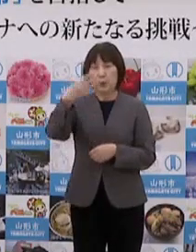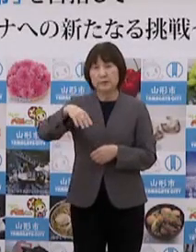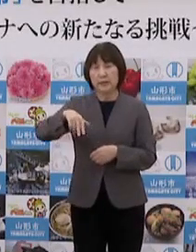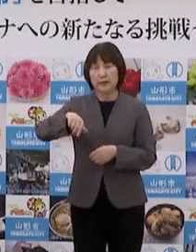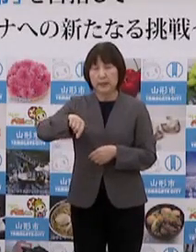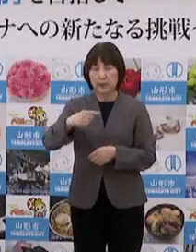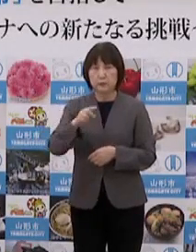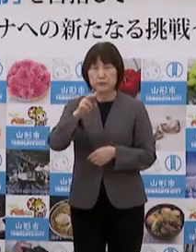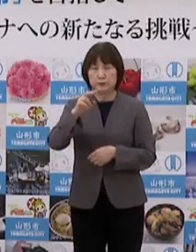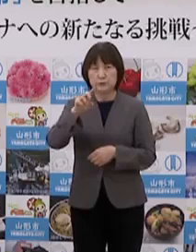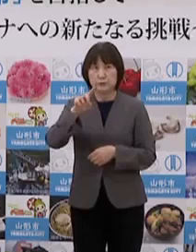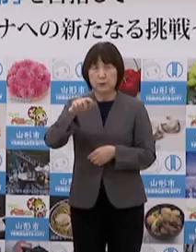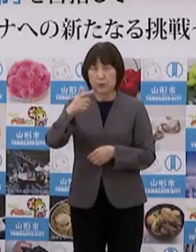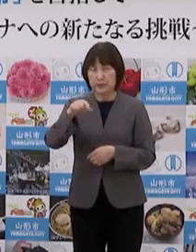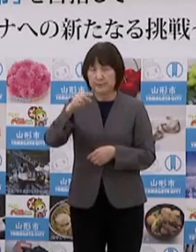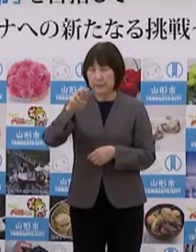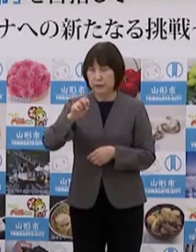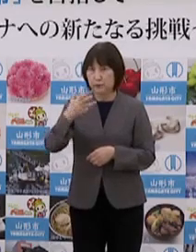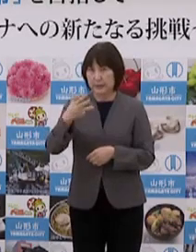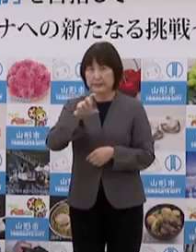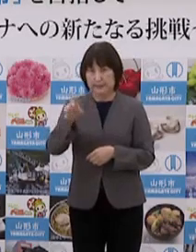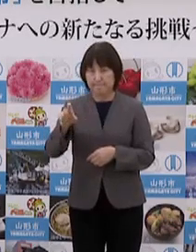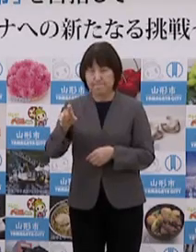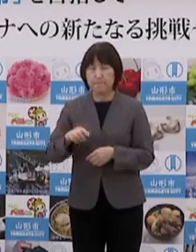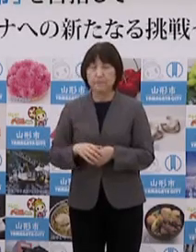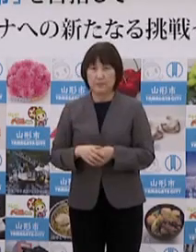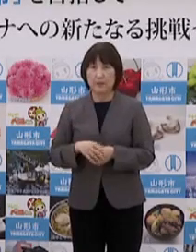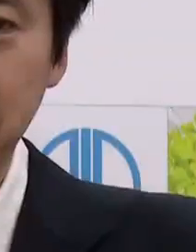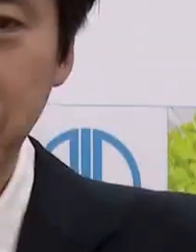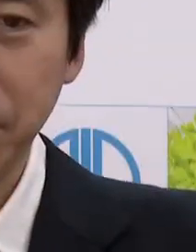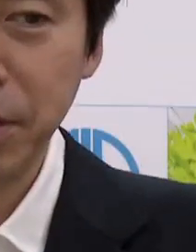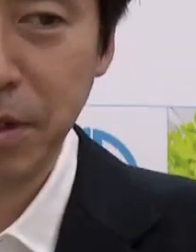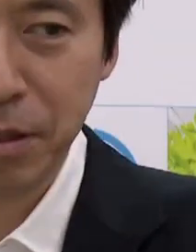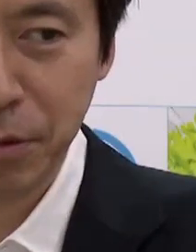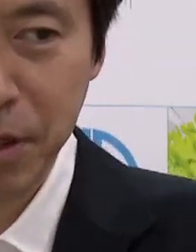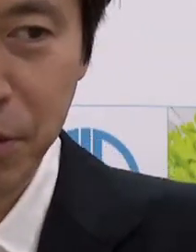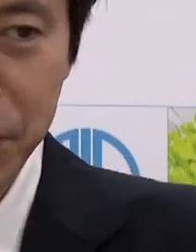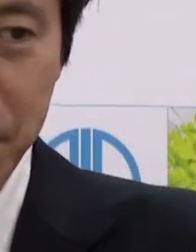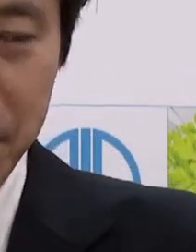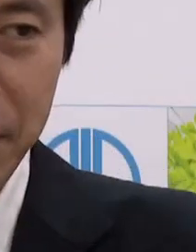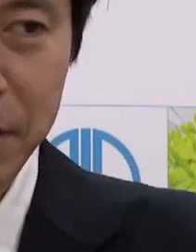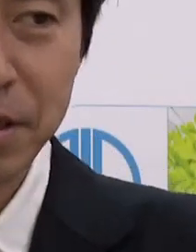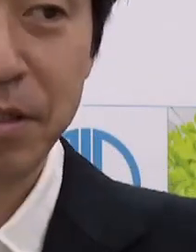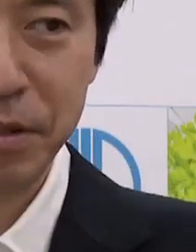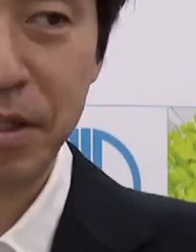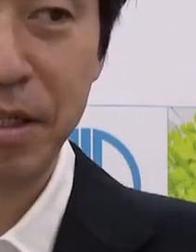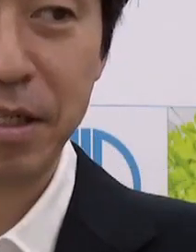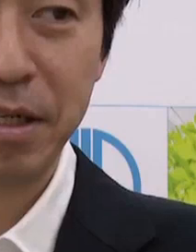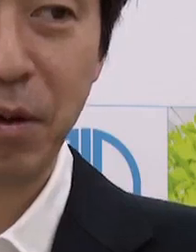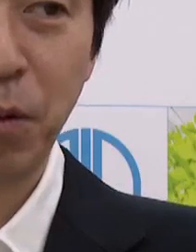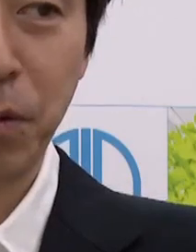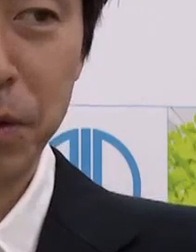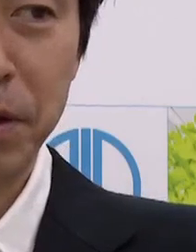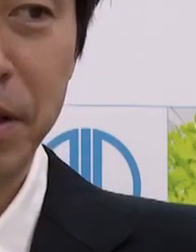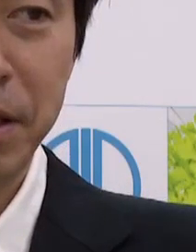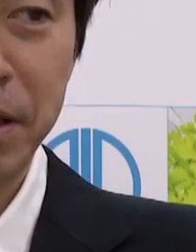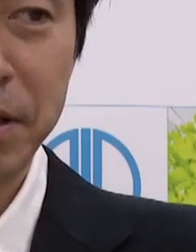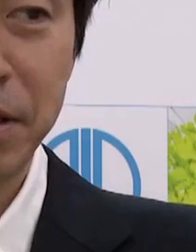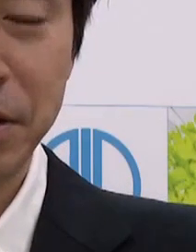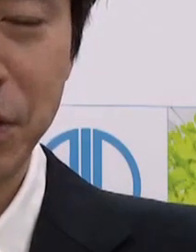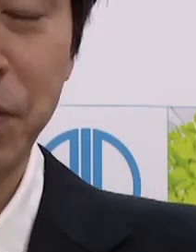県内の自治体では初めてです国全体として子育てしやすい方向